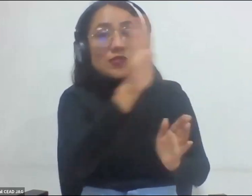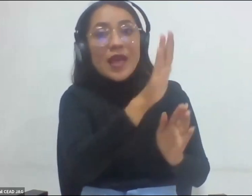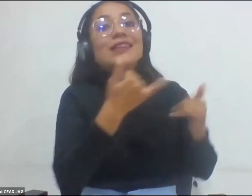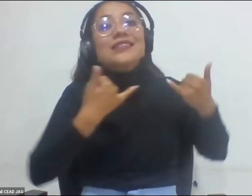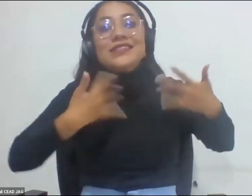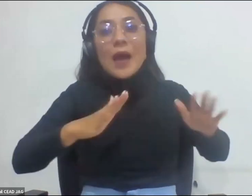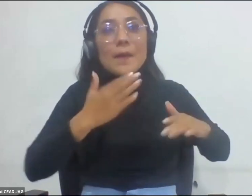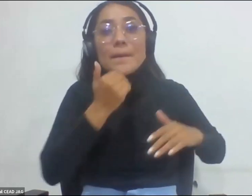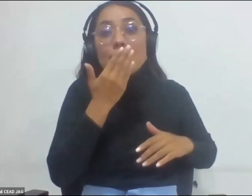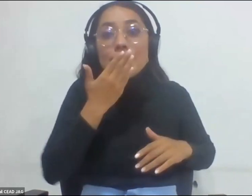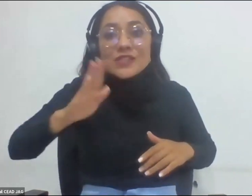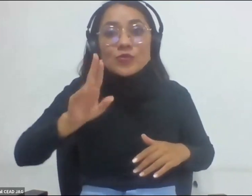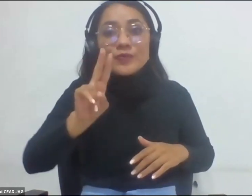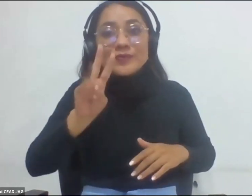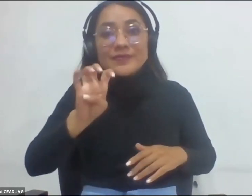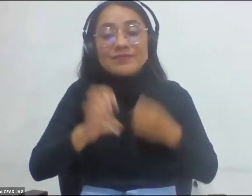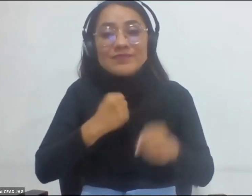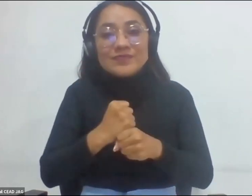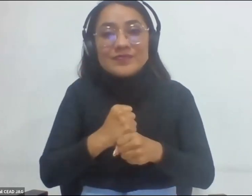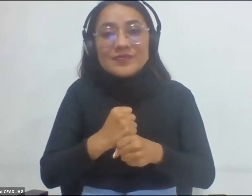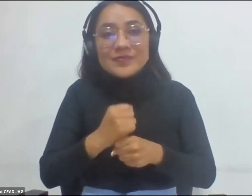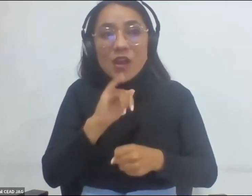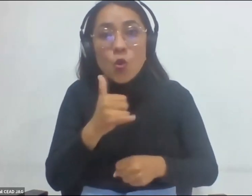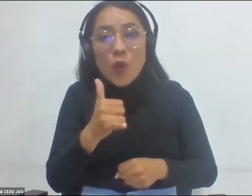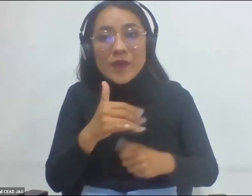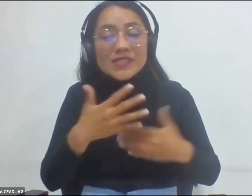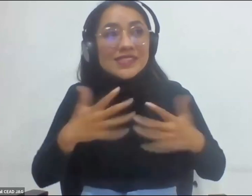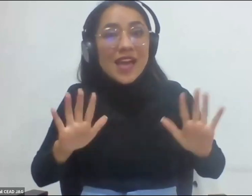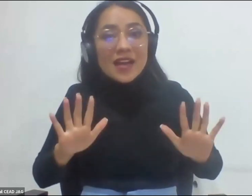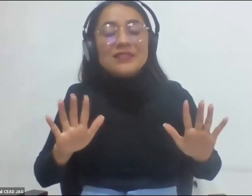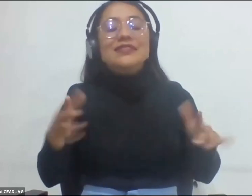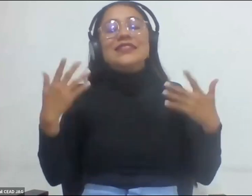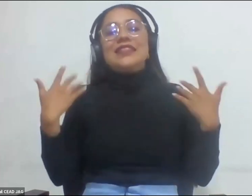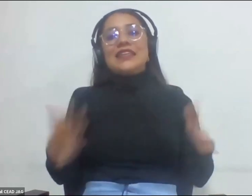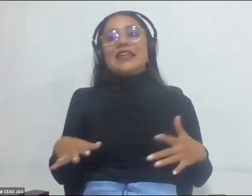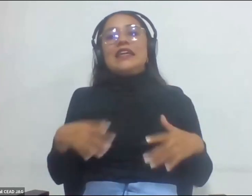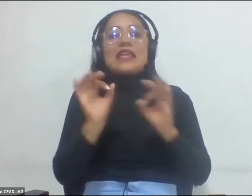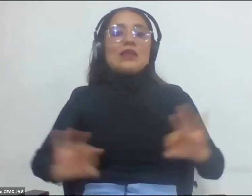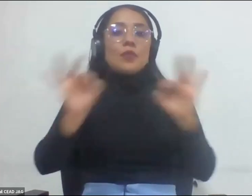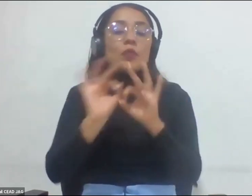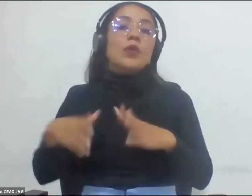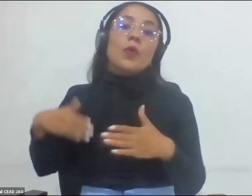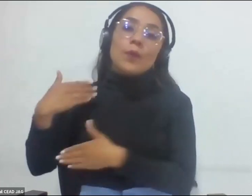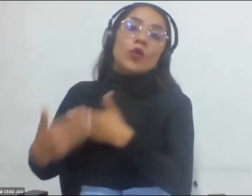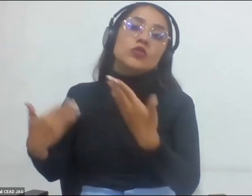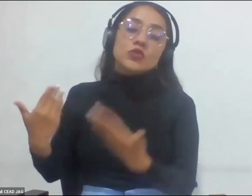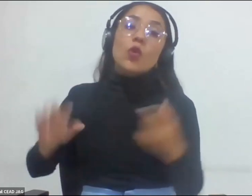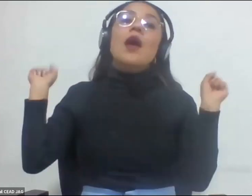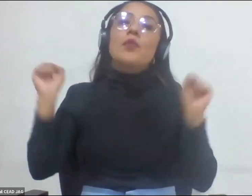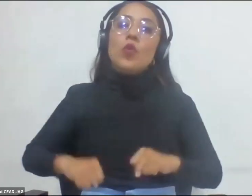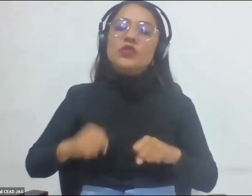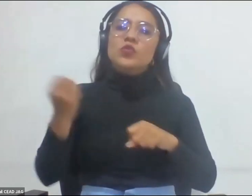que tengan presente ese proceso que se hace durante esa vigencia de aprobación cuánto es la vigencia de aprobación